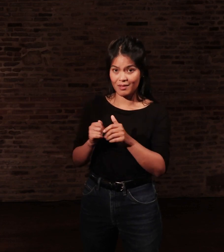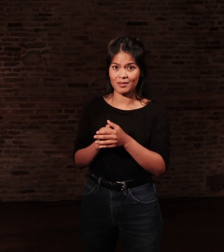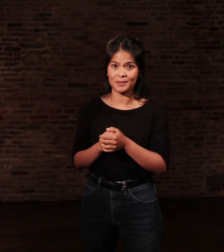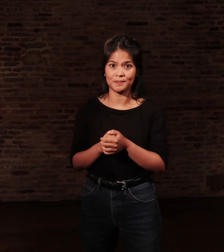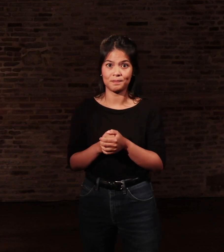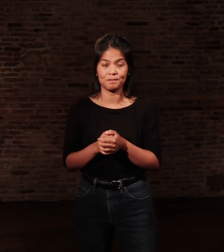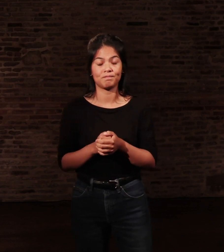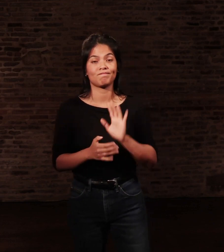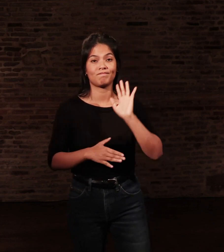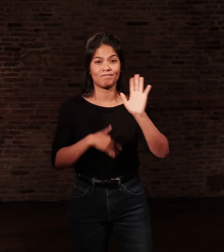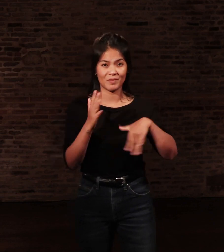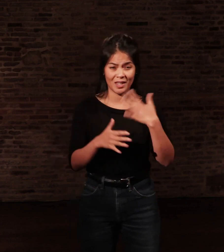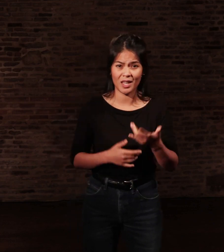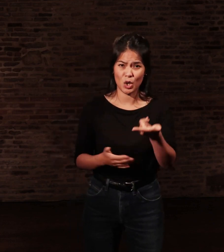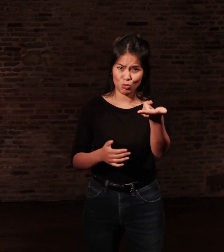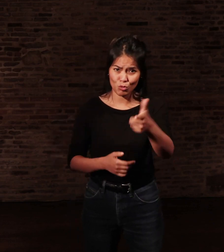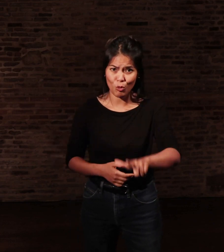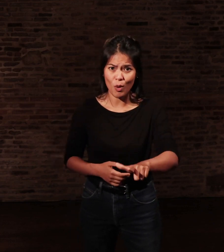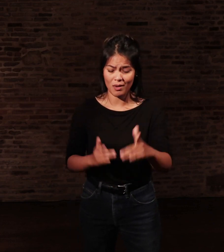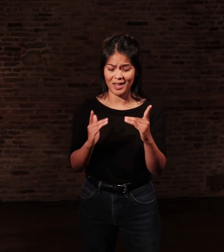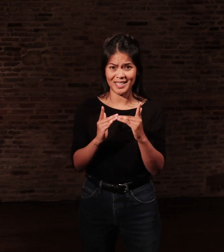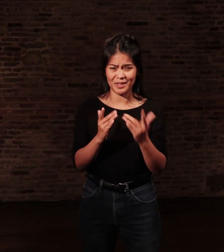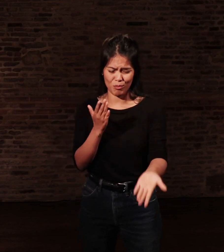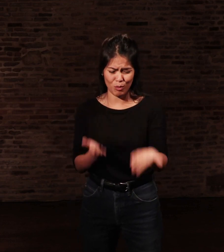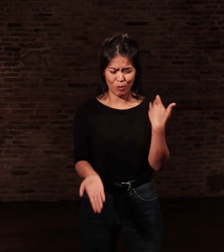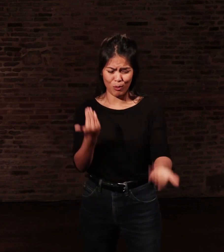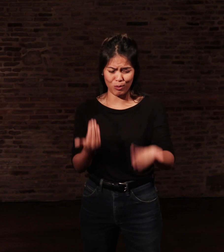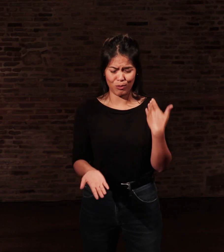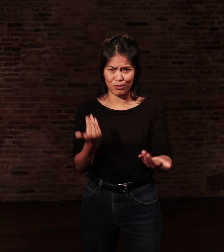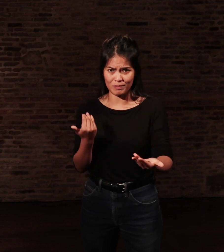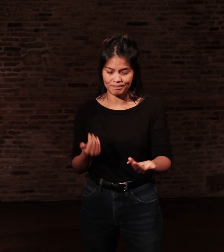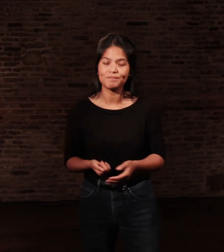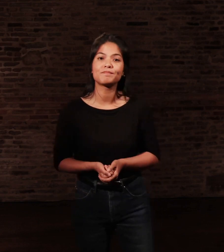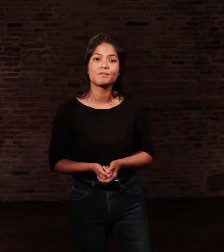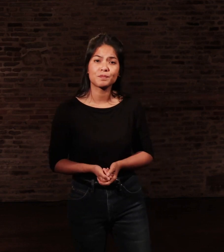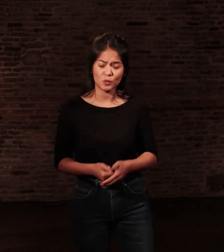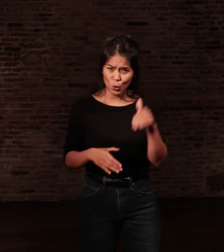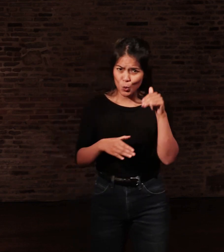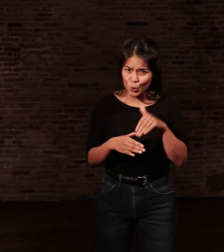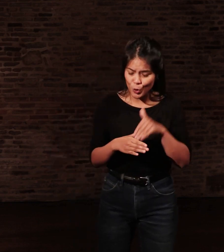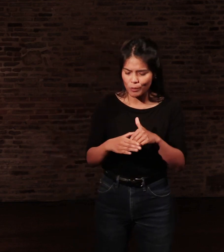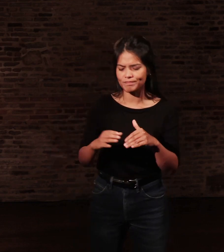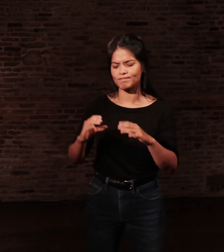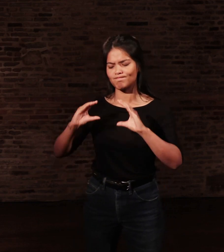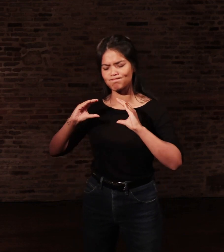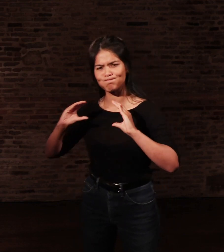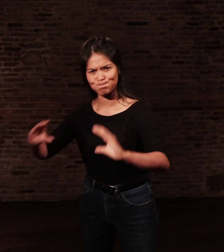Deux mois plus tard, ma literie prit l'avion pour San Francisco. Le transporteur livra un chalit,